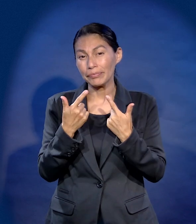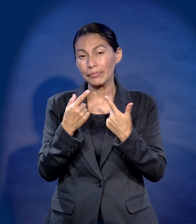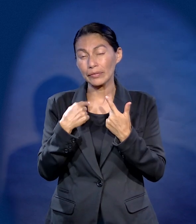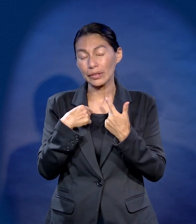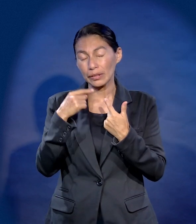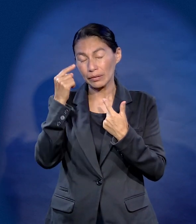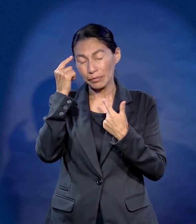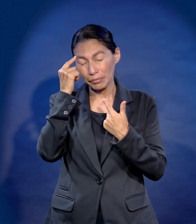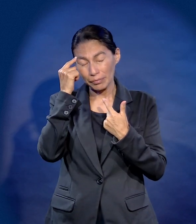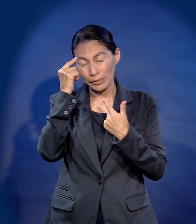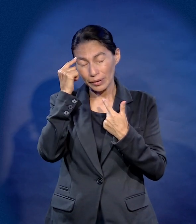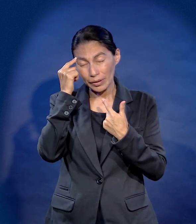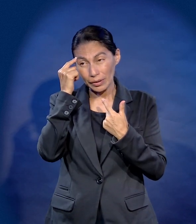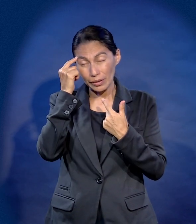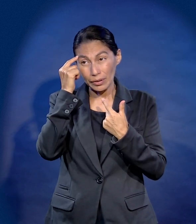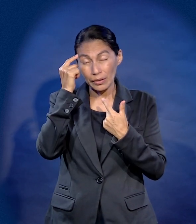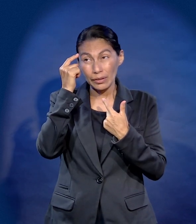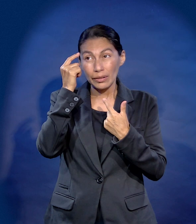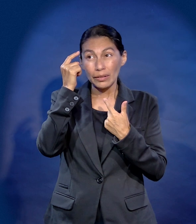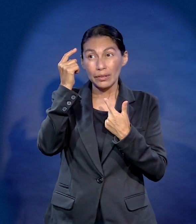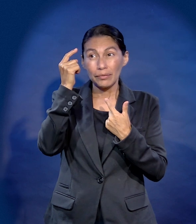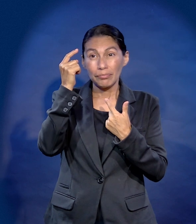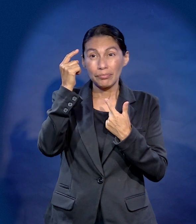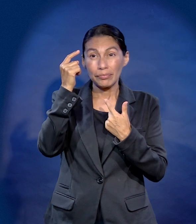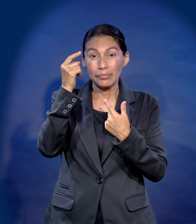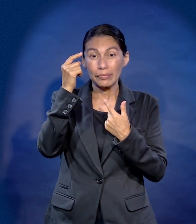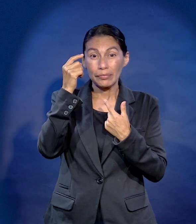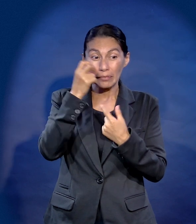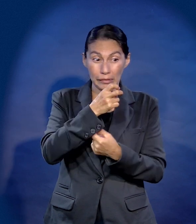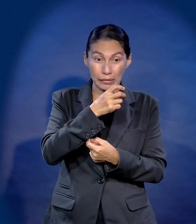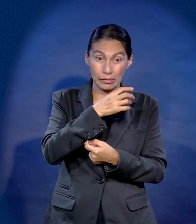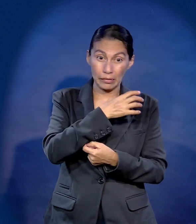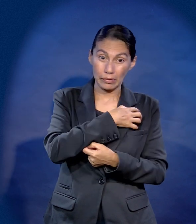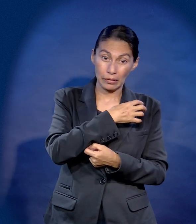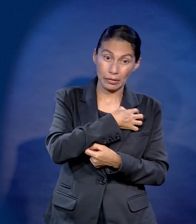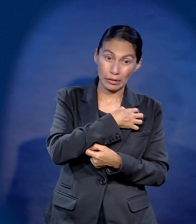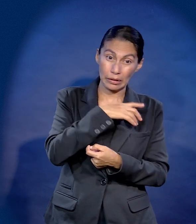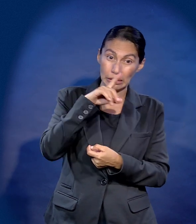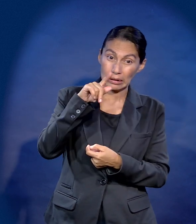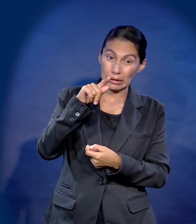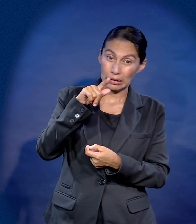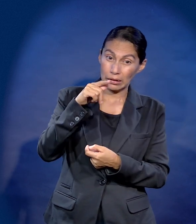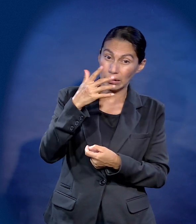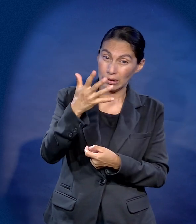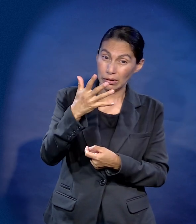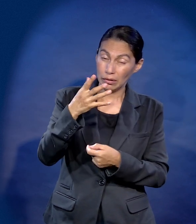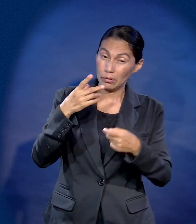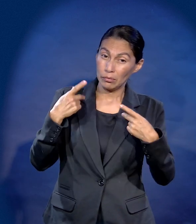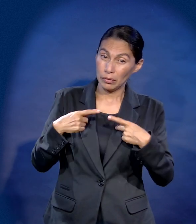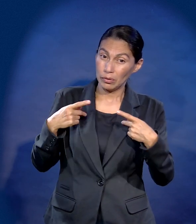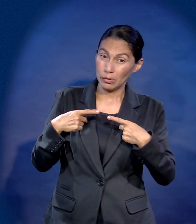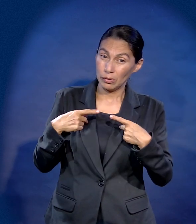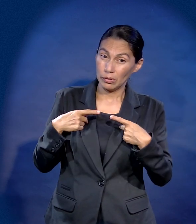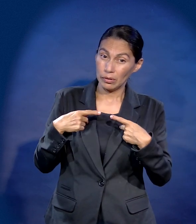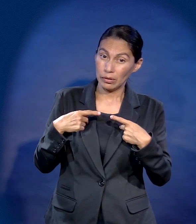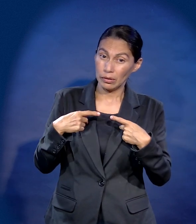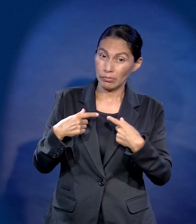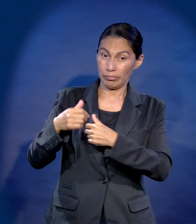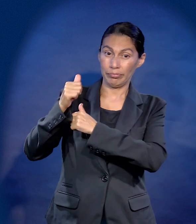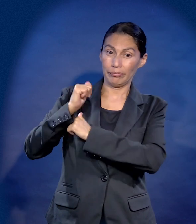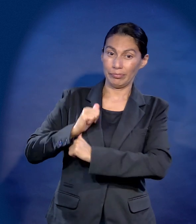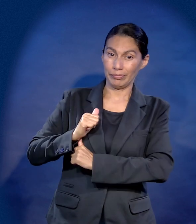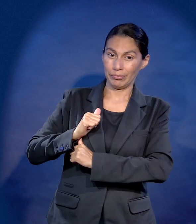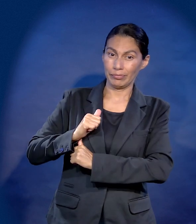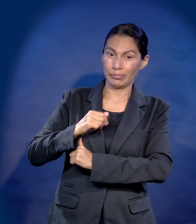llorar. Porque yo me imaginé a ese piloto que sabía que traía 75